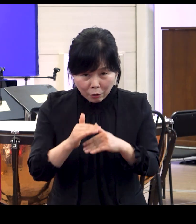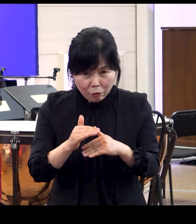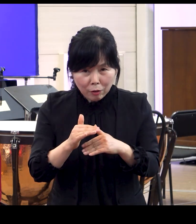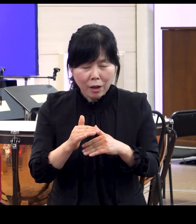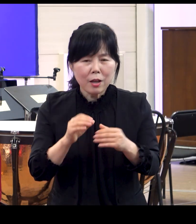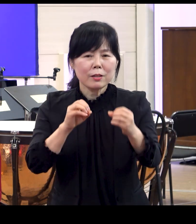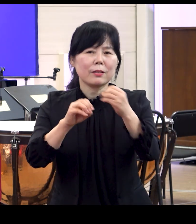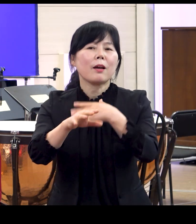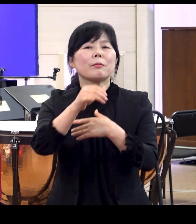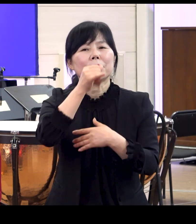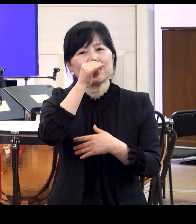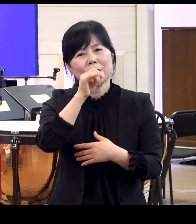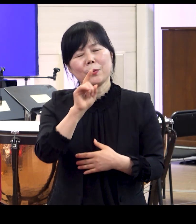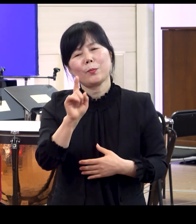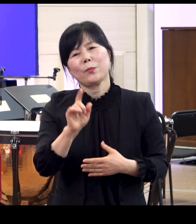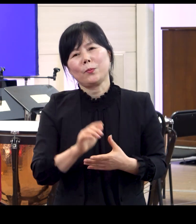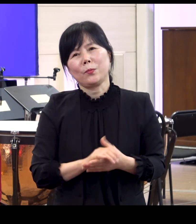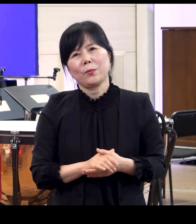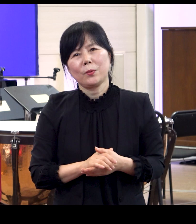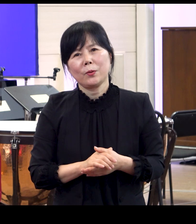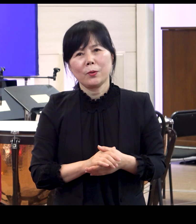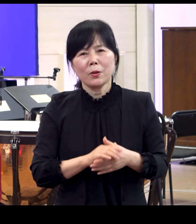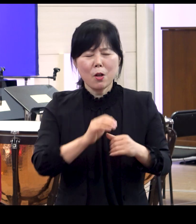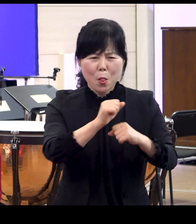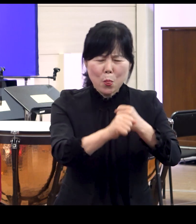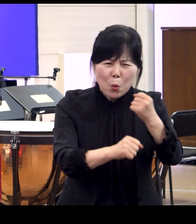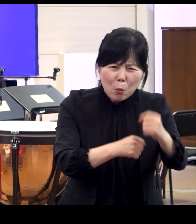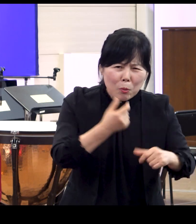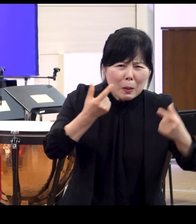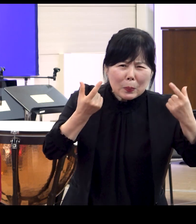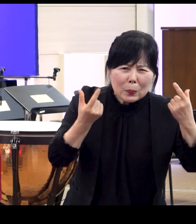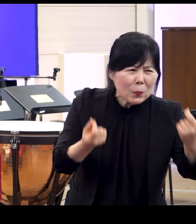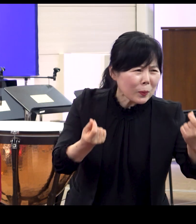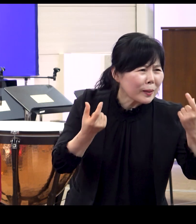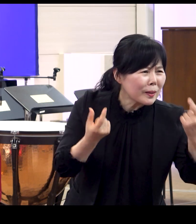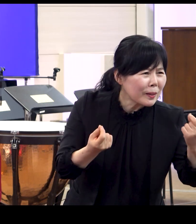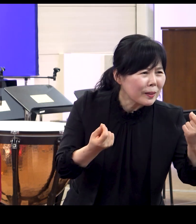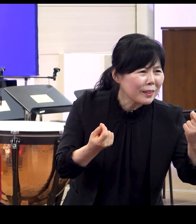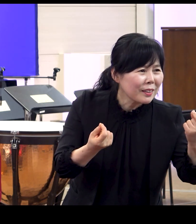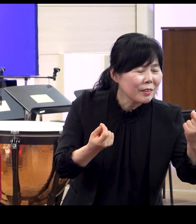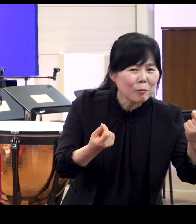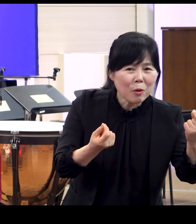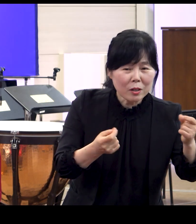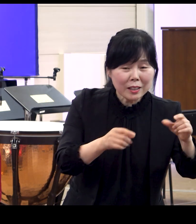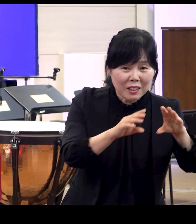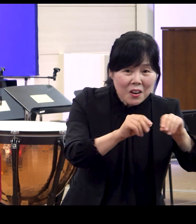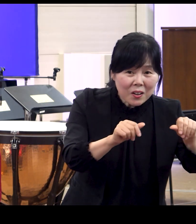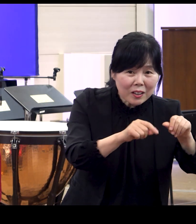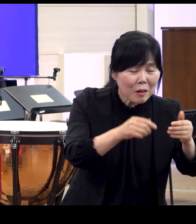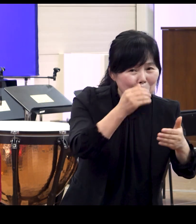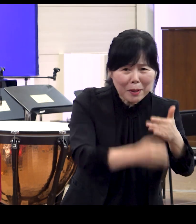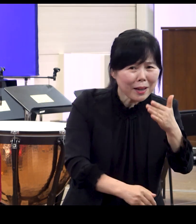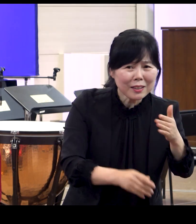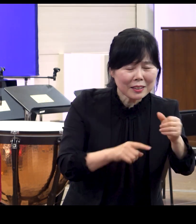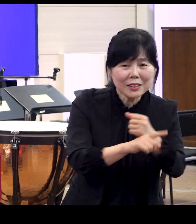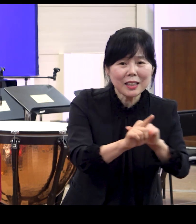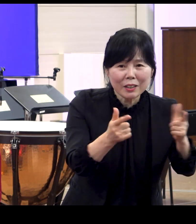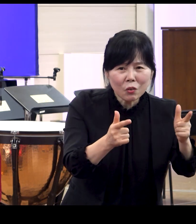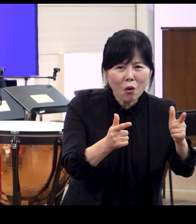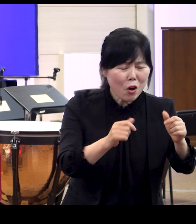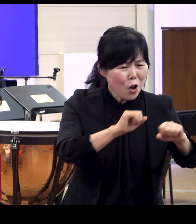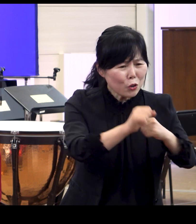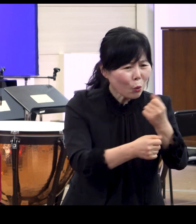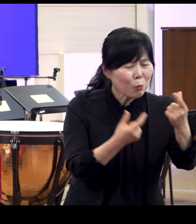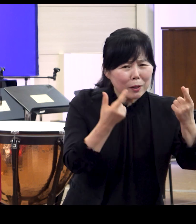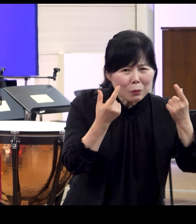오늘 말씀이 그대로 보여주는 거 바로 뭐냐? 동물적인 요소를 다 없이 하라가 아니라 동물적인